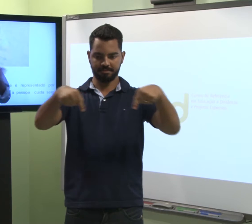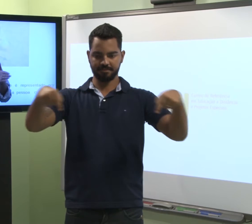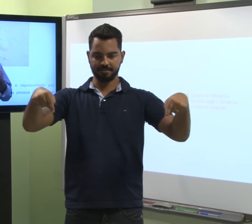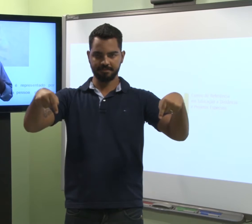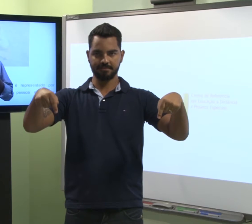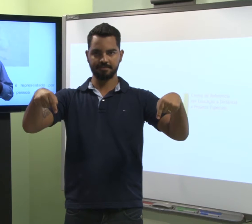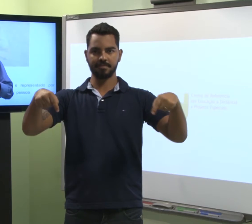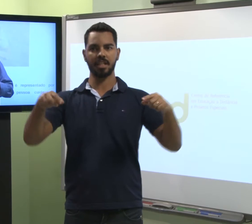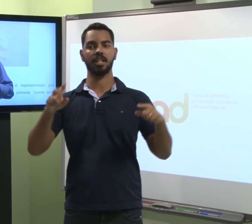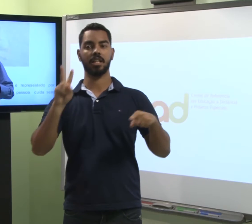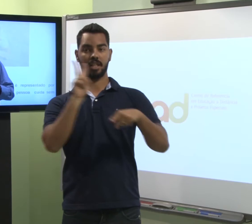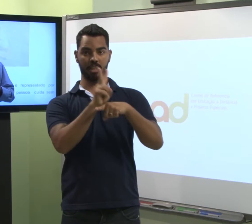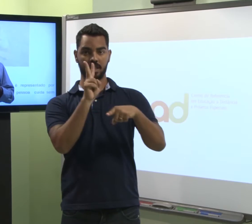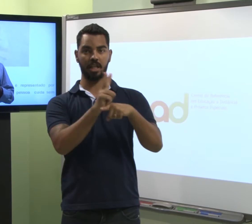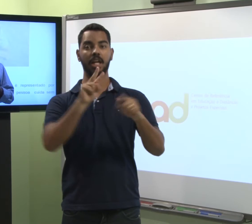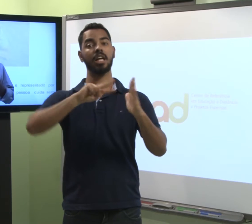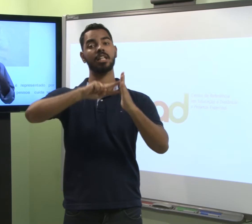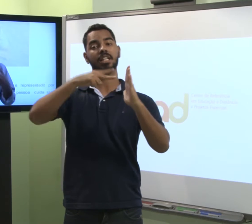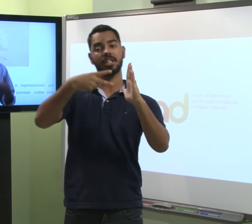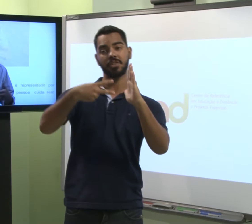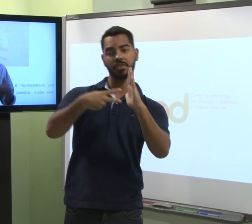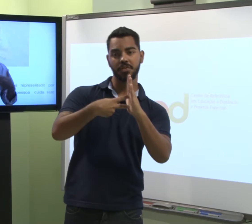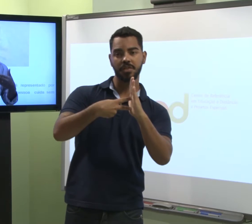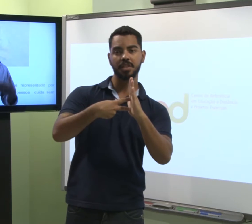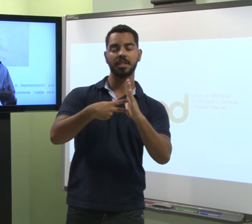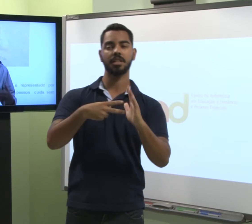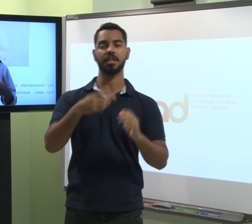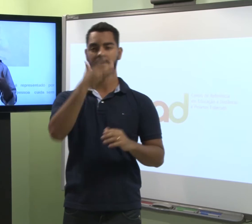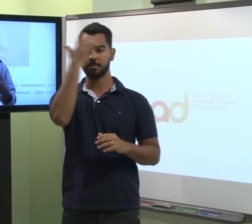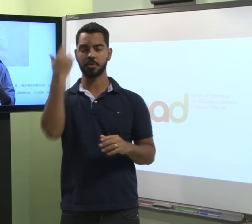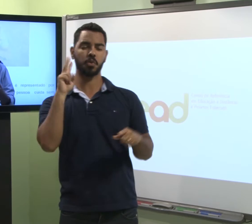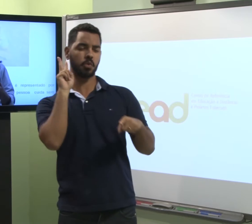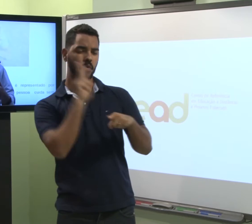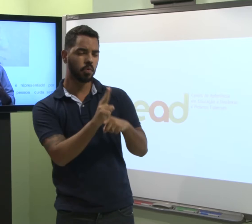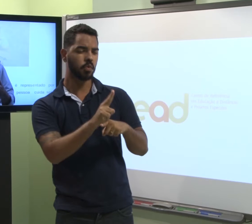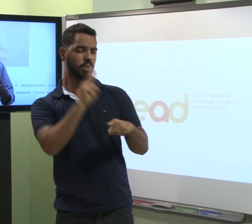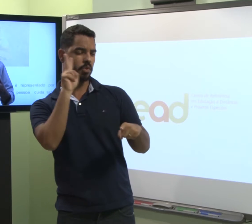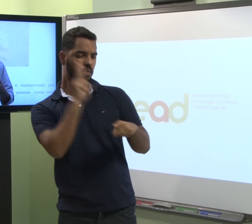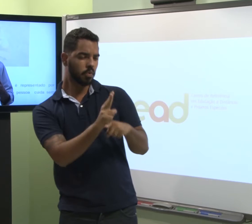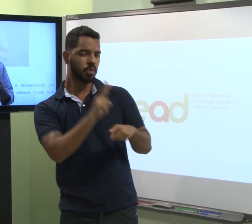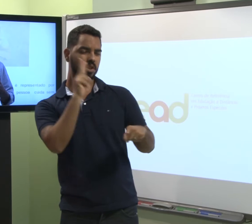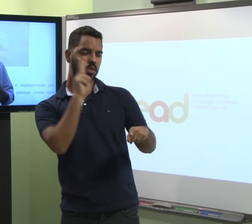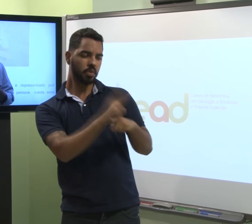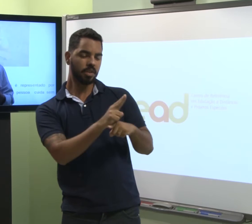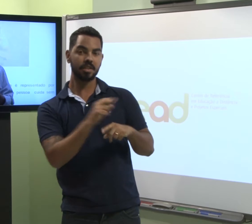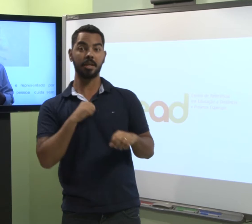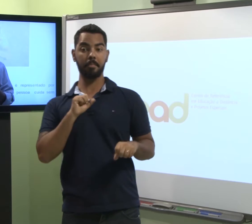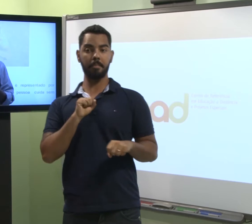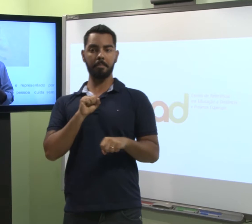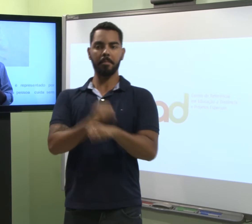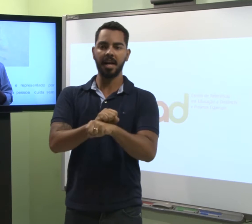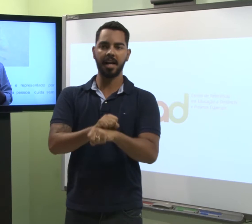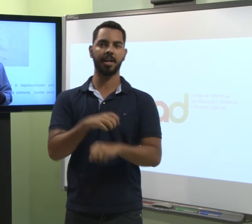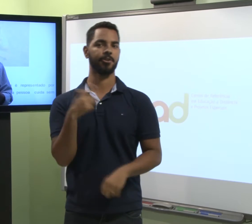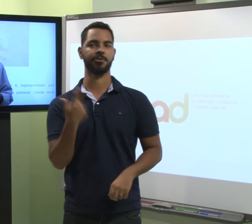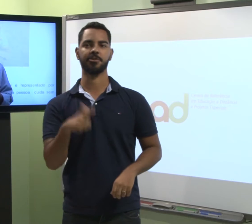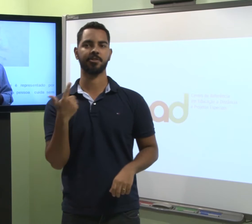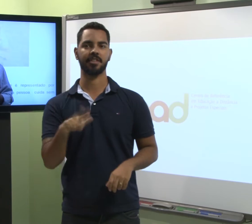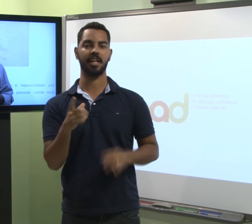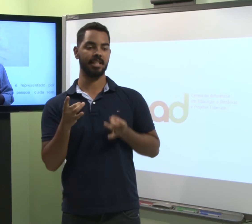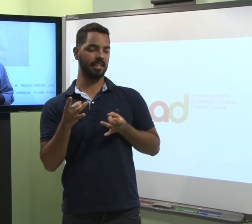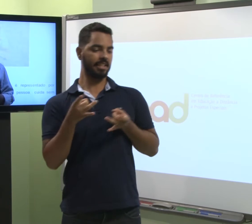dito, significando assim que alguém cuida sem parar, sem